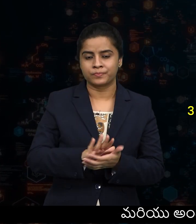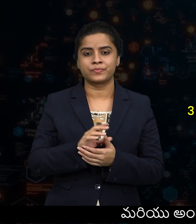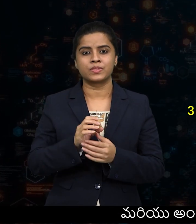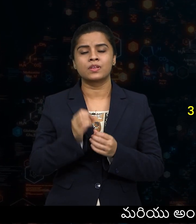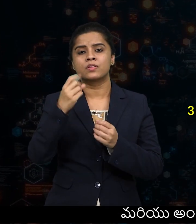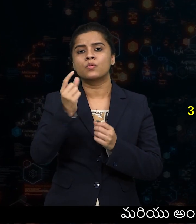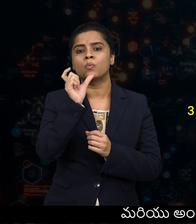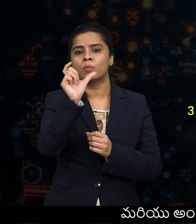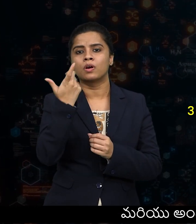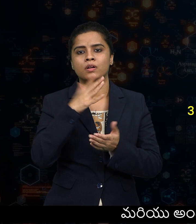అందువల్ల మూలపదం హెప్ట్.